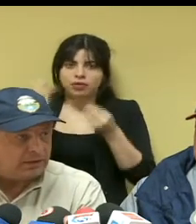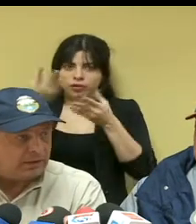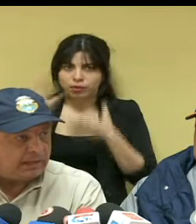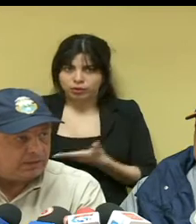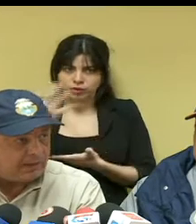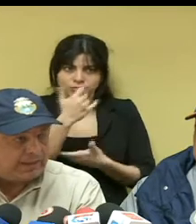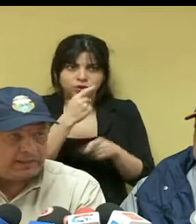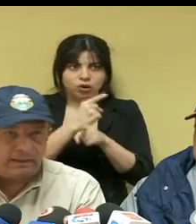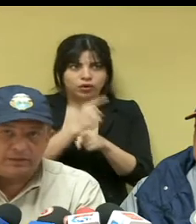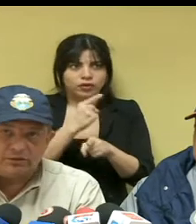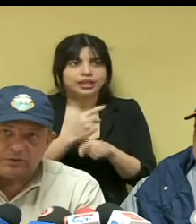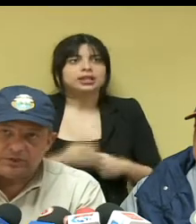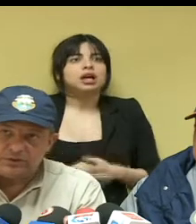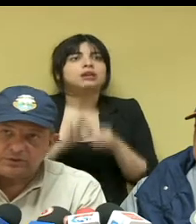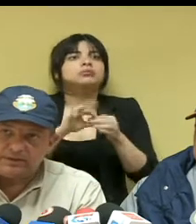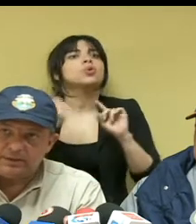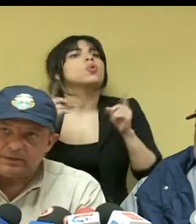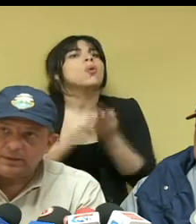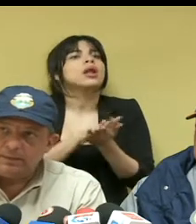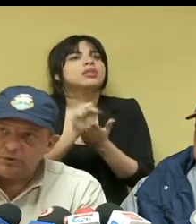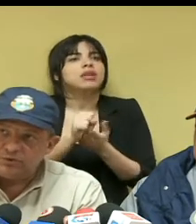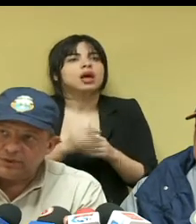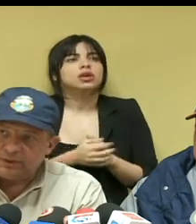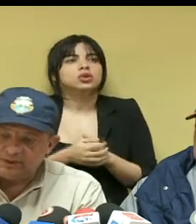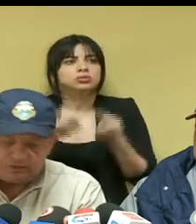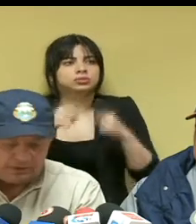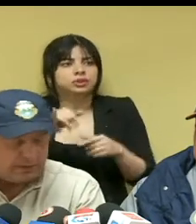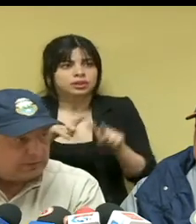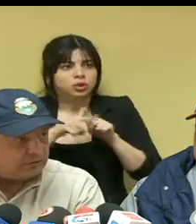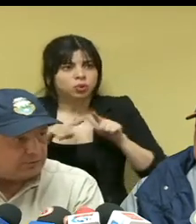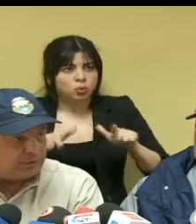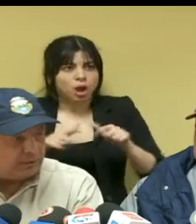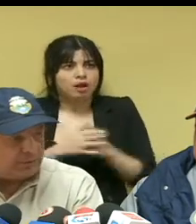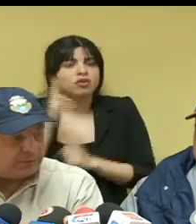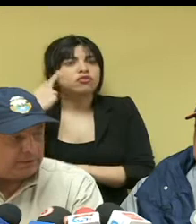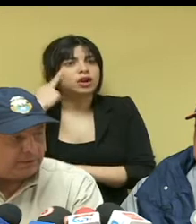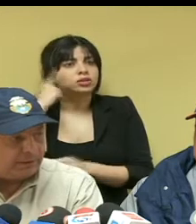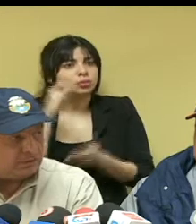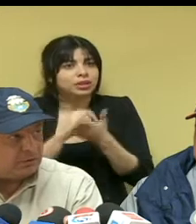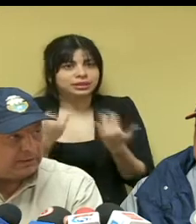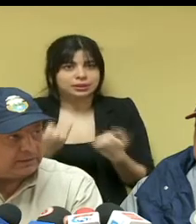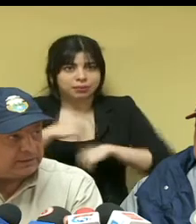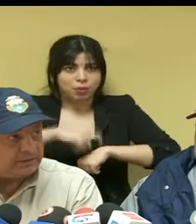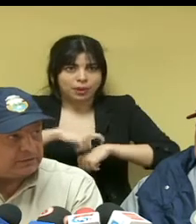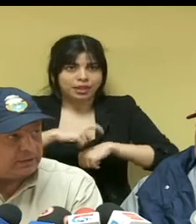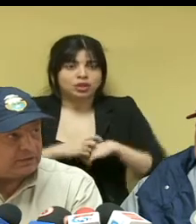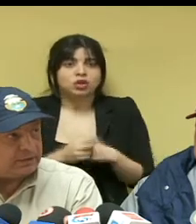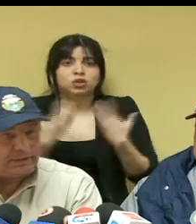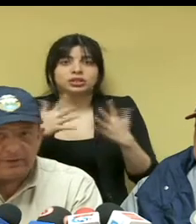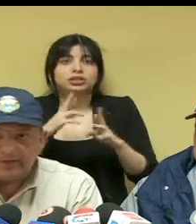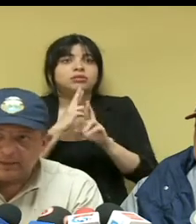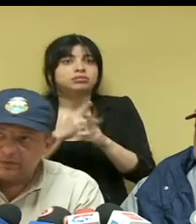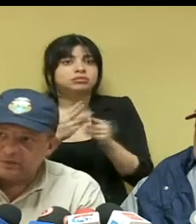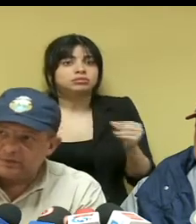información adecuada sobre los daños que se han producido en la zona, razón por la cual por el momento lo que se ha resuelto